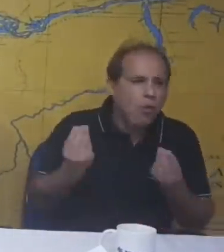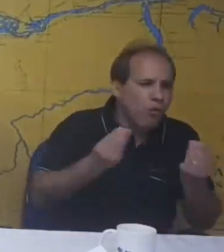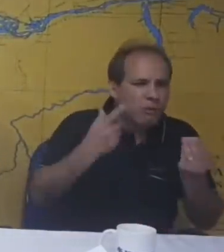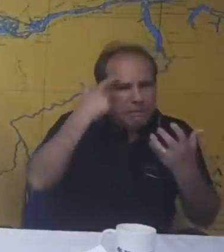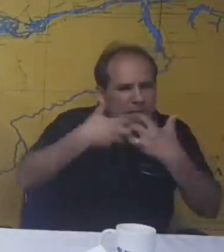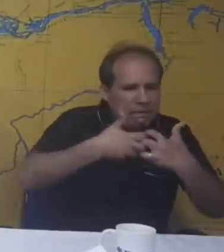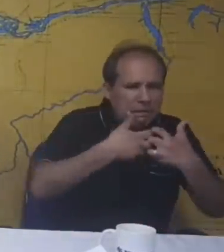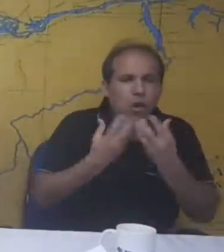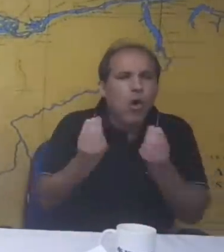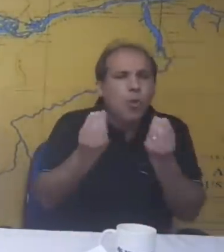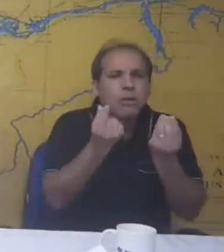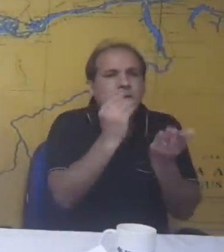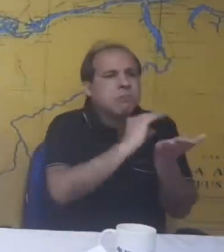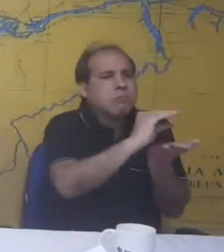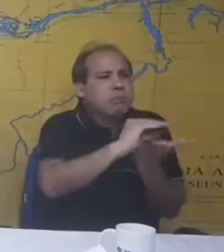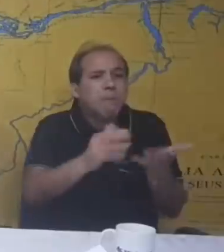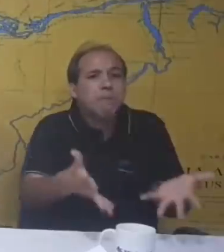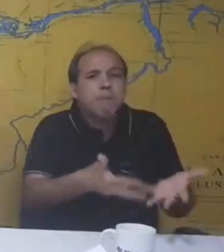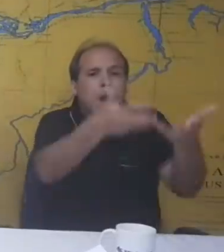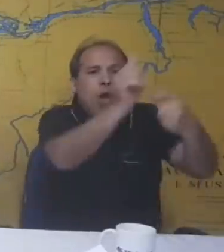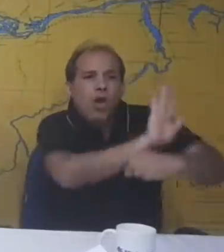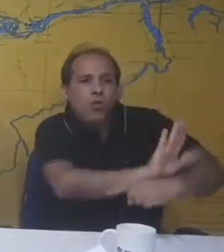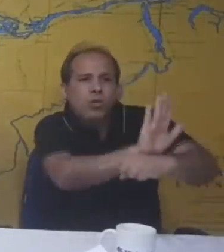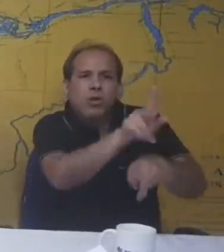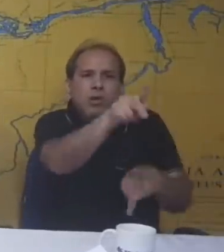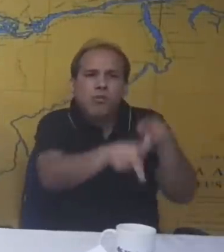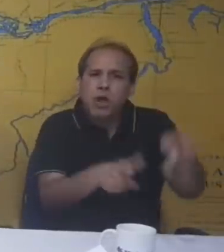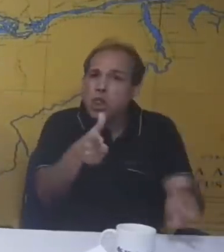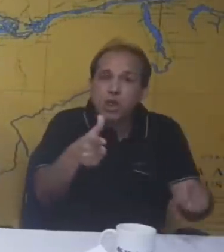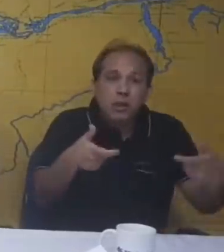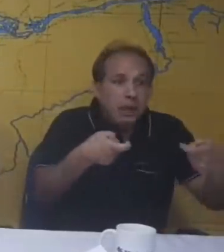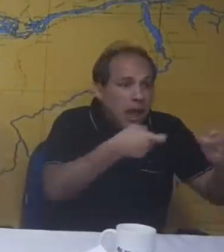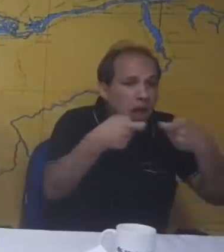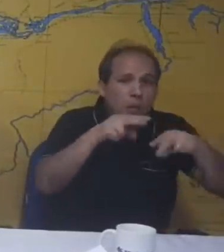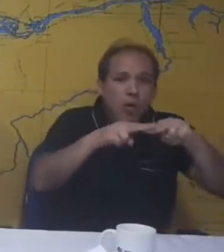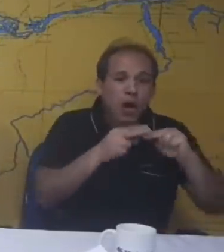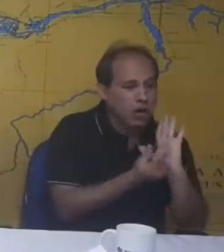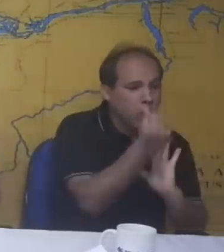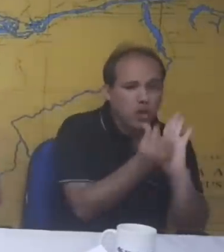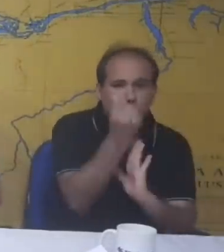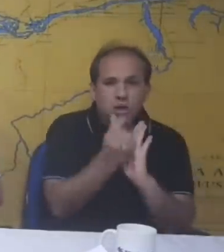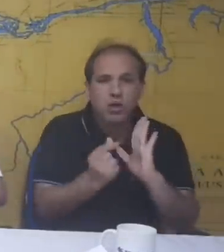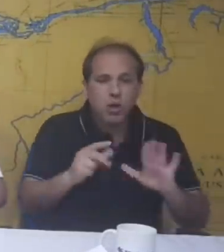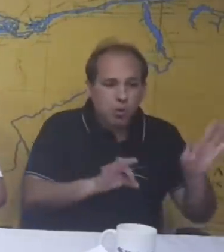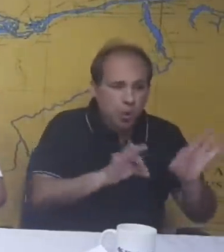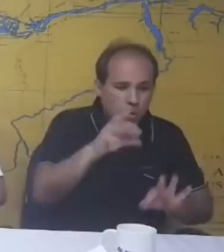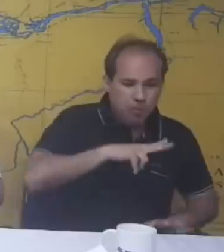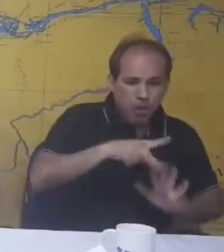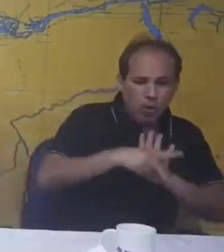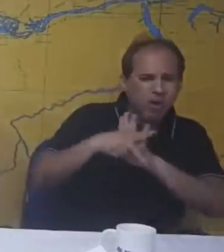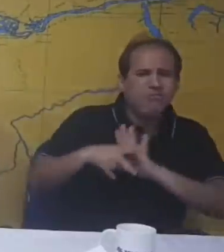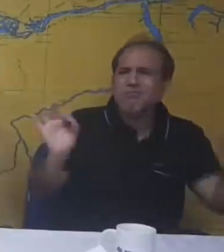por recurso para melhor atender a população. Não tem briga por recurso para atender projetos pessoais, quem quer que seja.